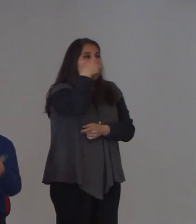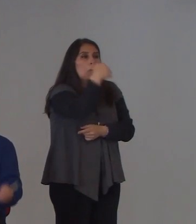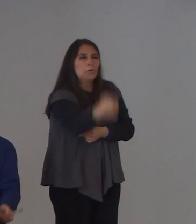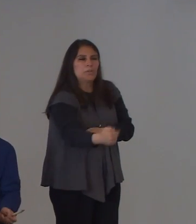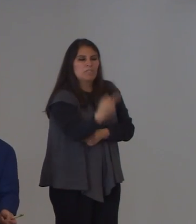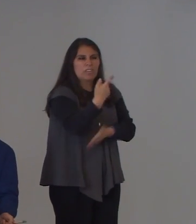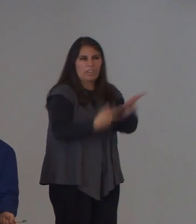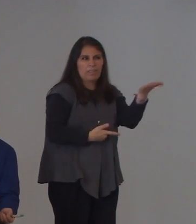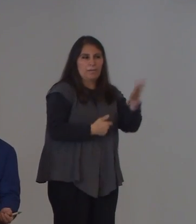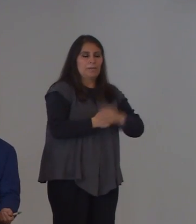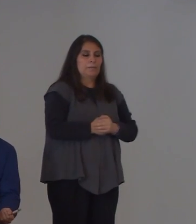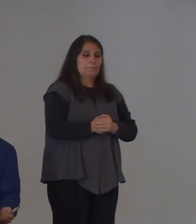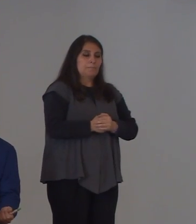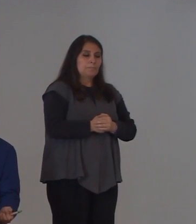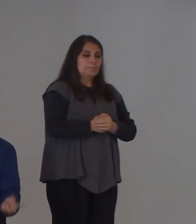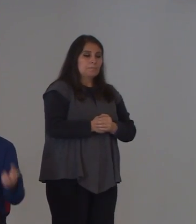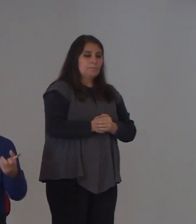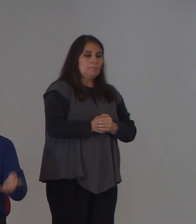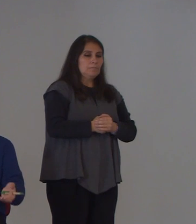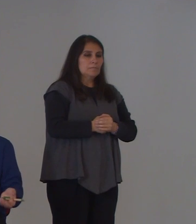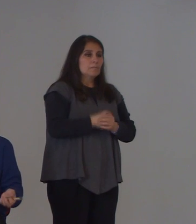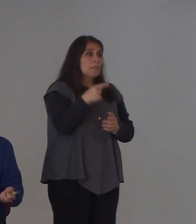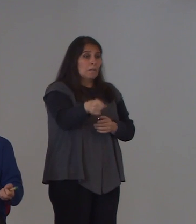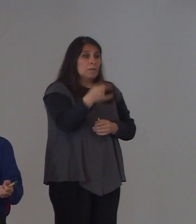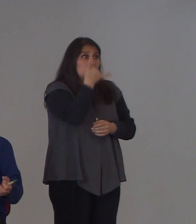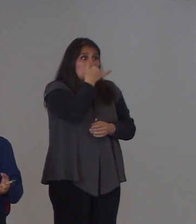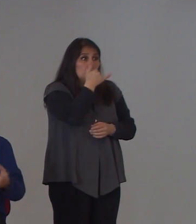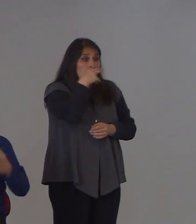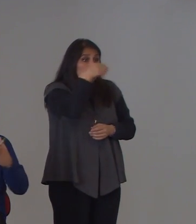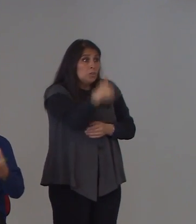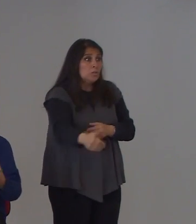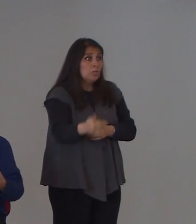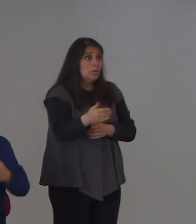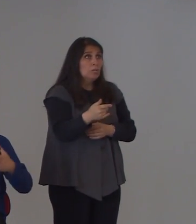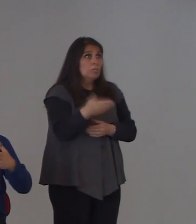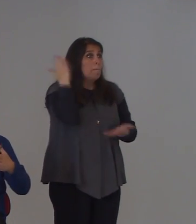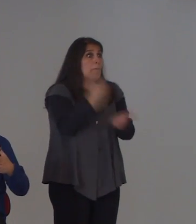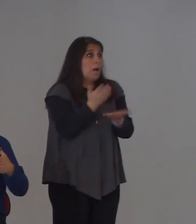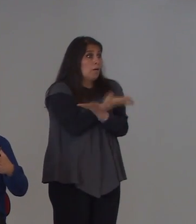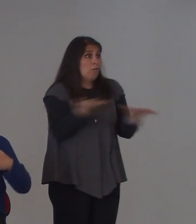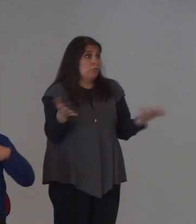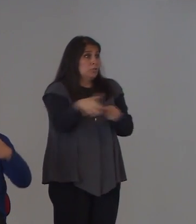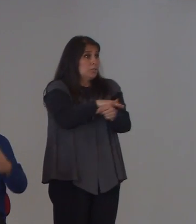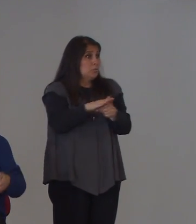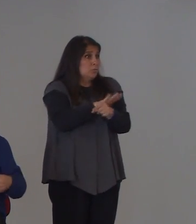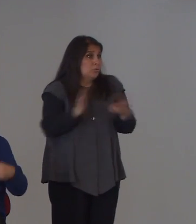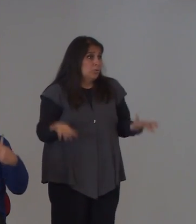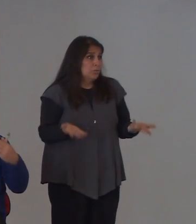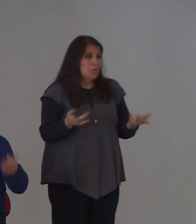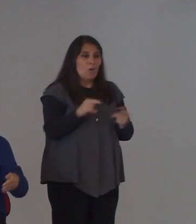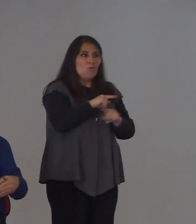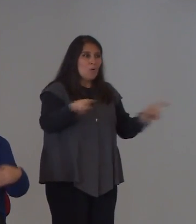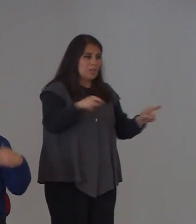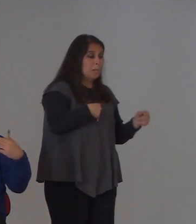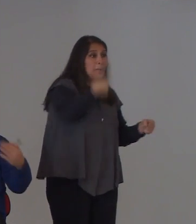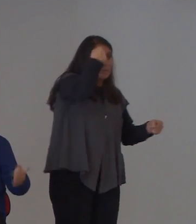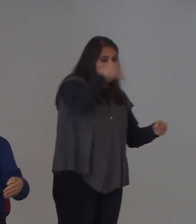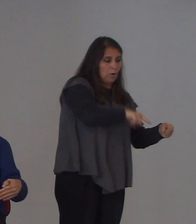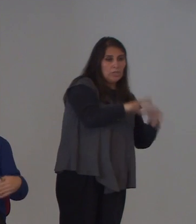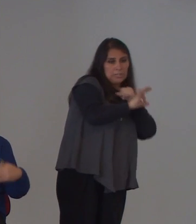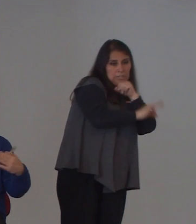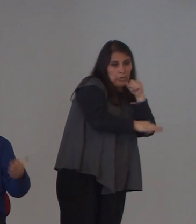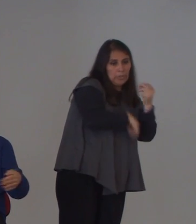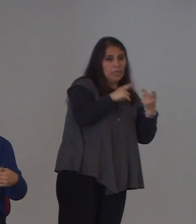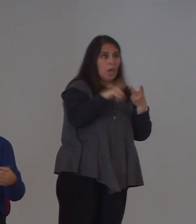transición del ser al haber. Un niño al que le pasan cosas, es situarnos en el lugar no de la psicología, ni de la didáctica, ni